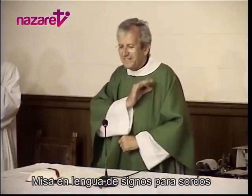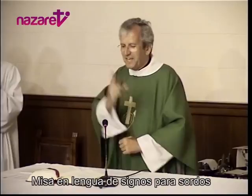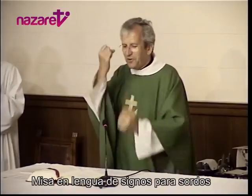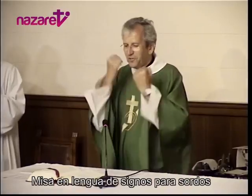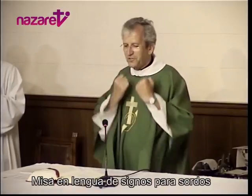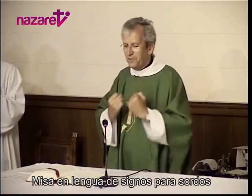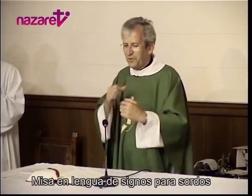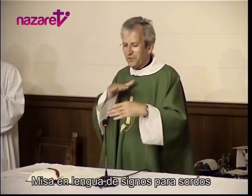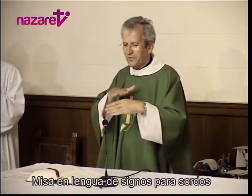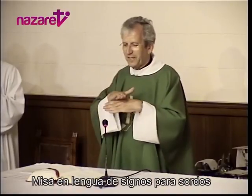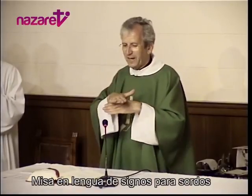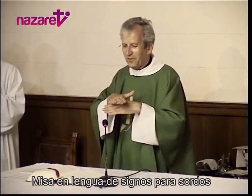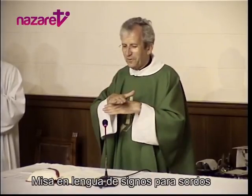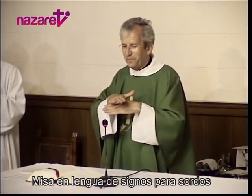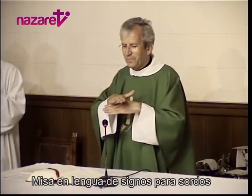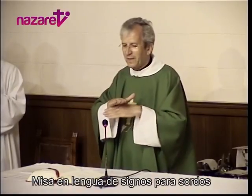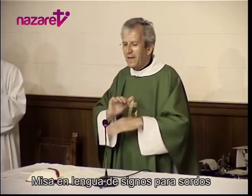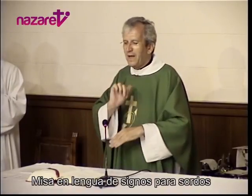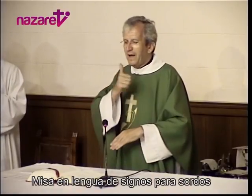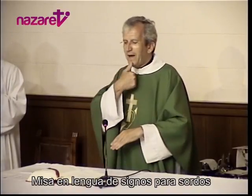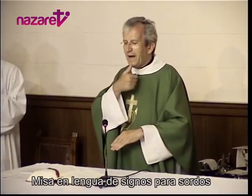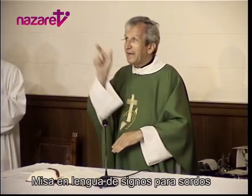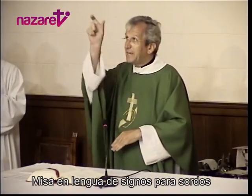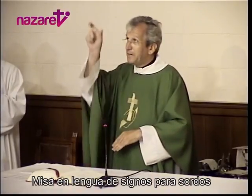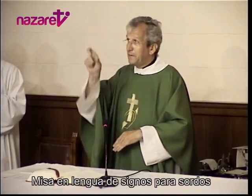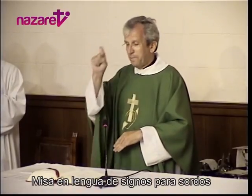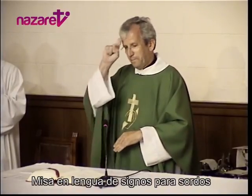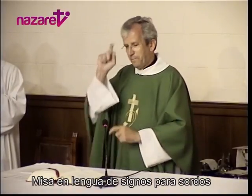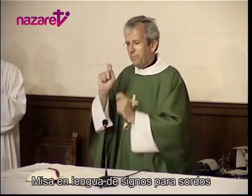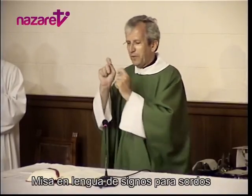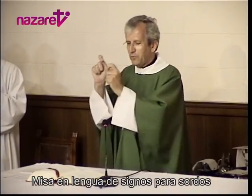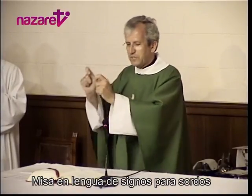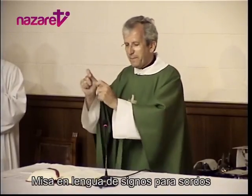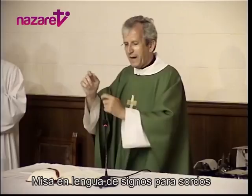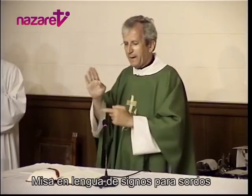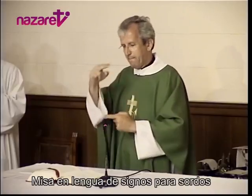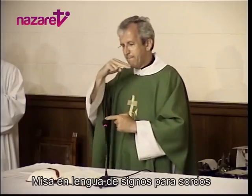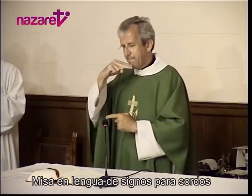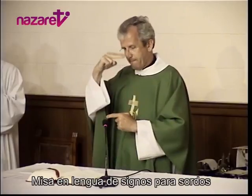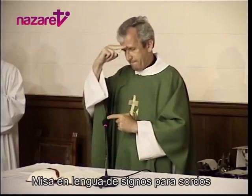Señor Dios Todopoderoso y Eterno, a quien podemos llamar